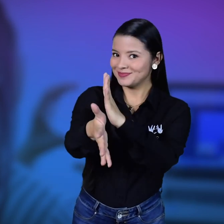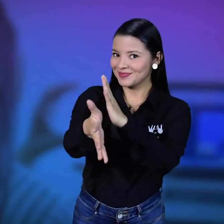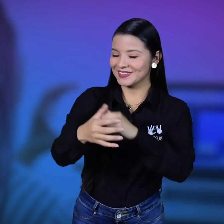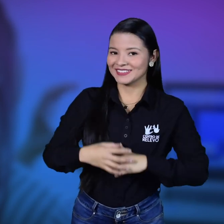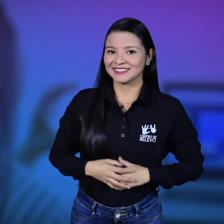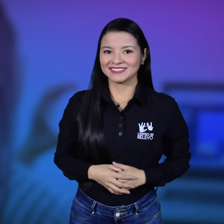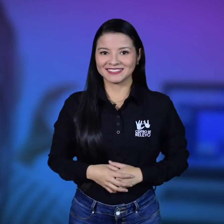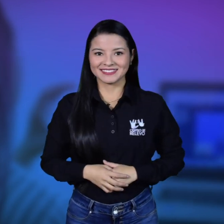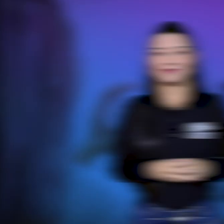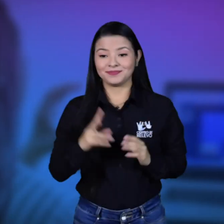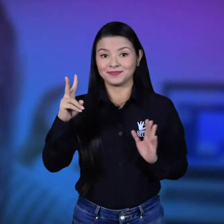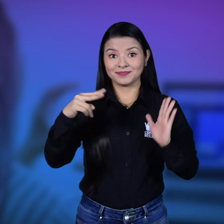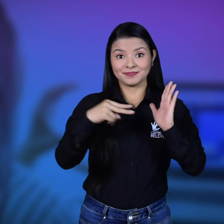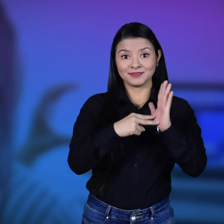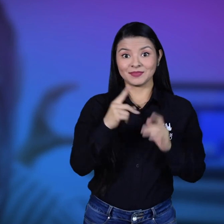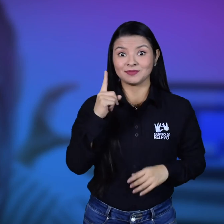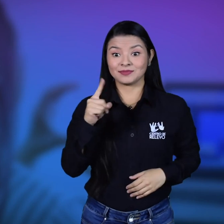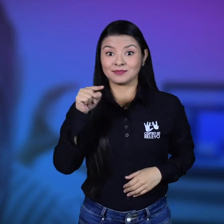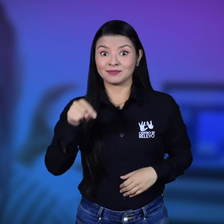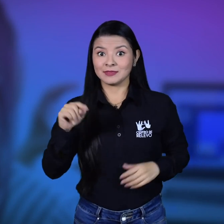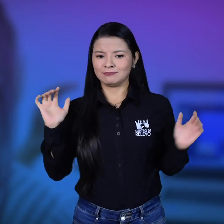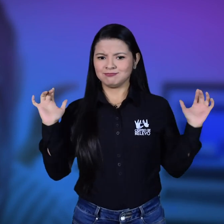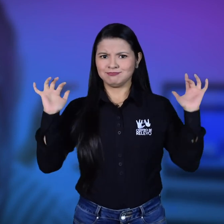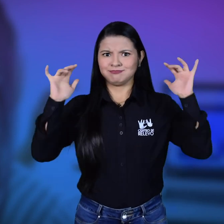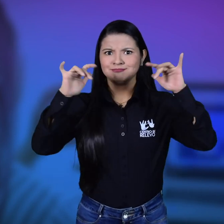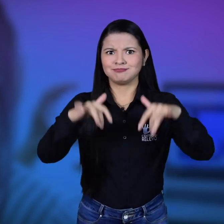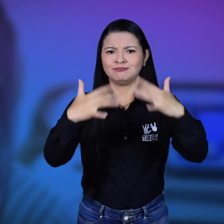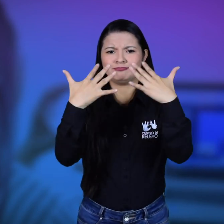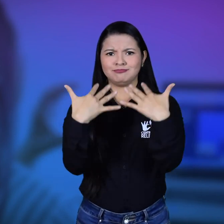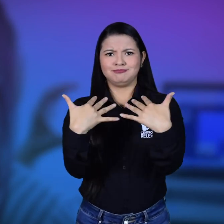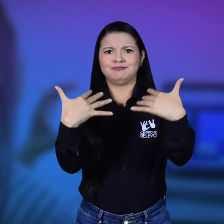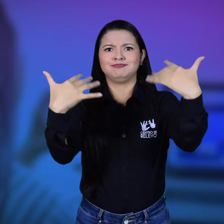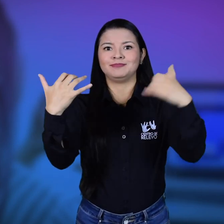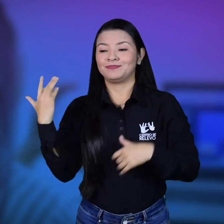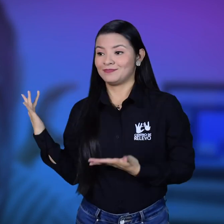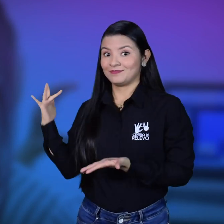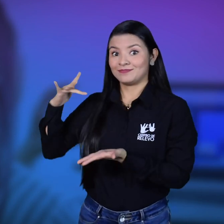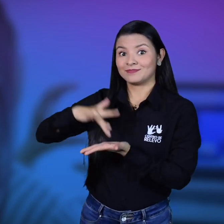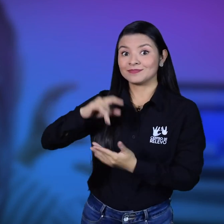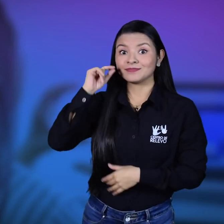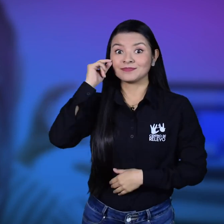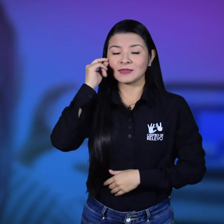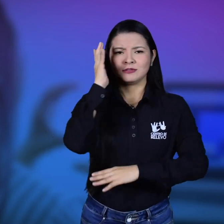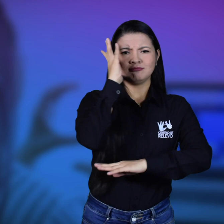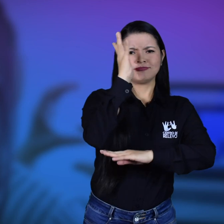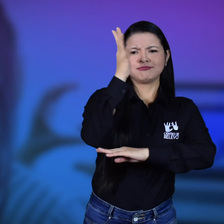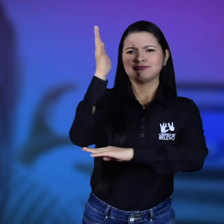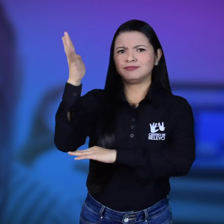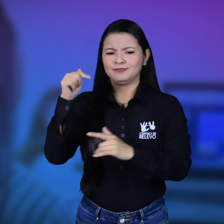En este video les tenemos la respuesta. En el año 2001, en el evento de inauguración del